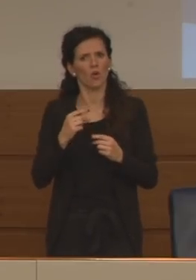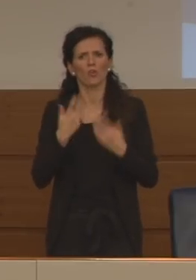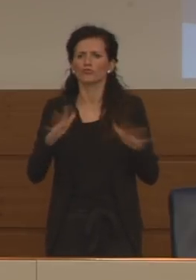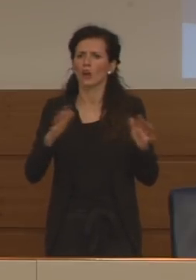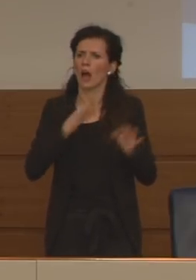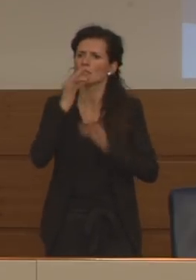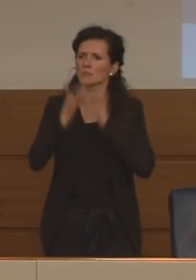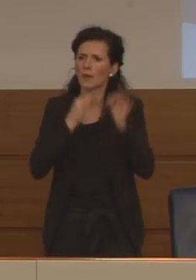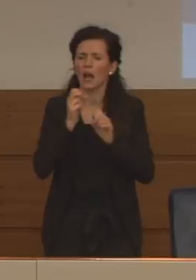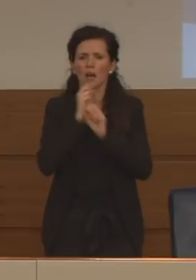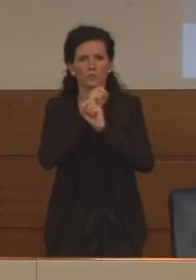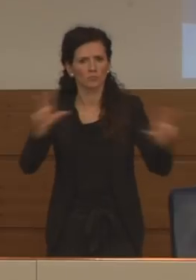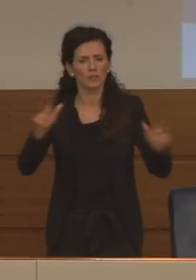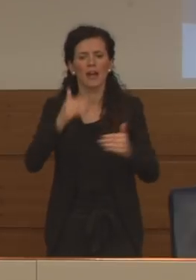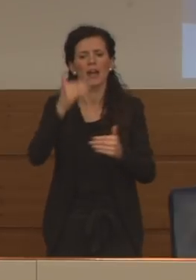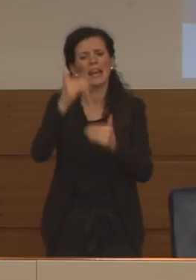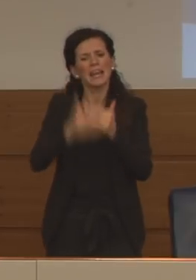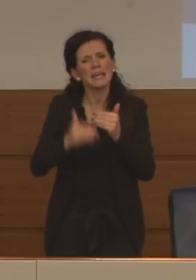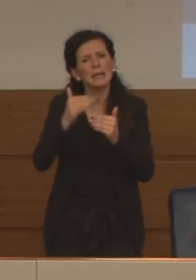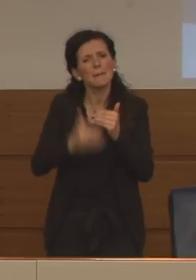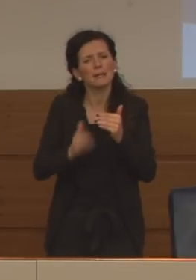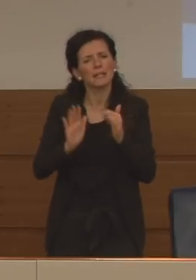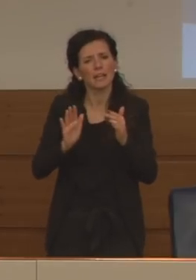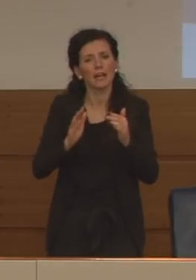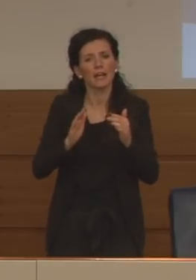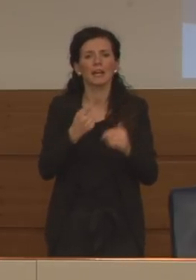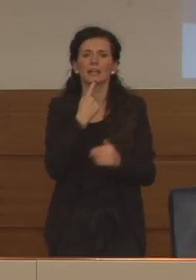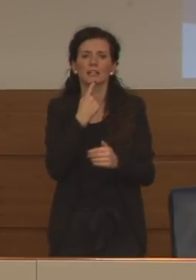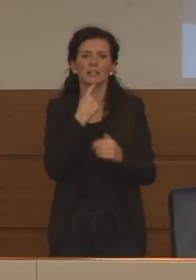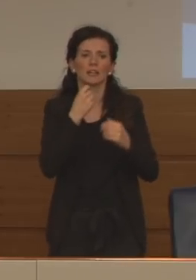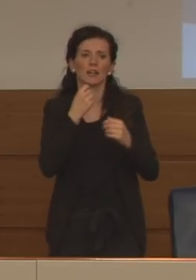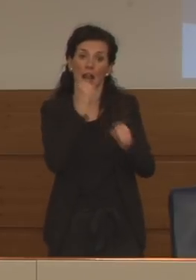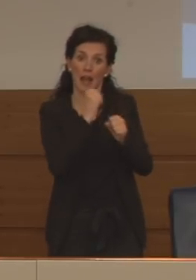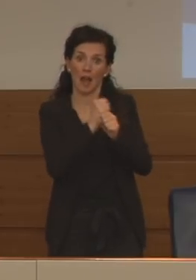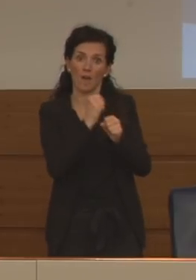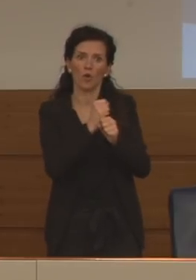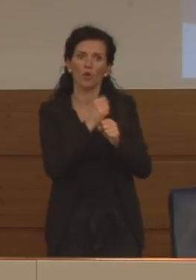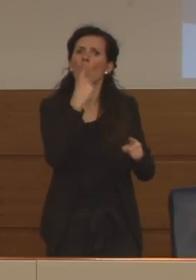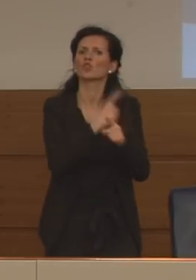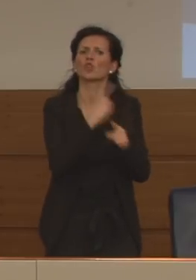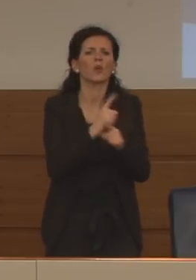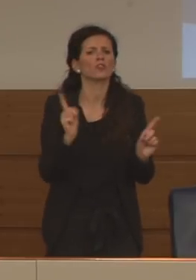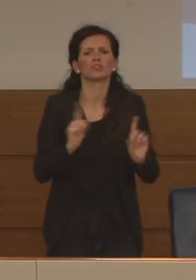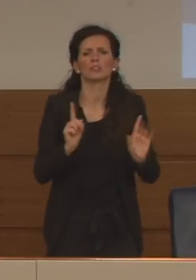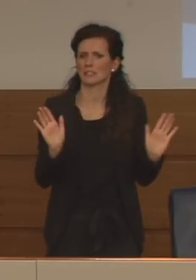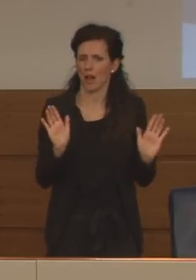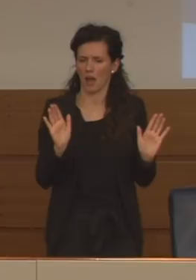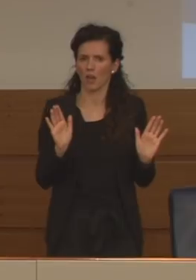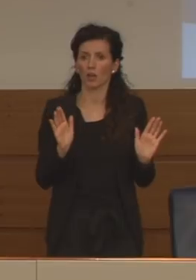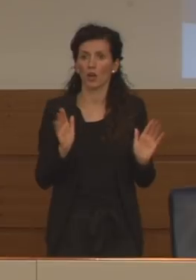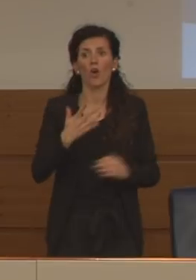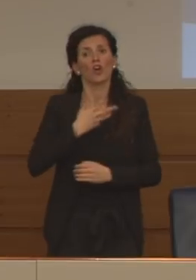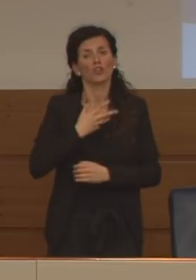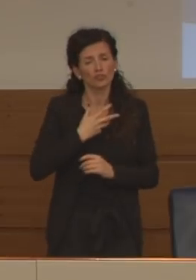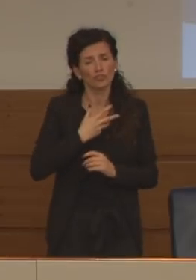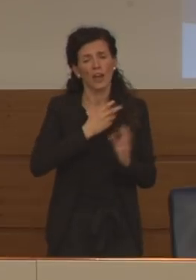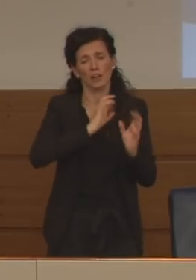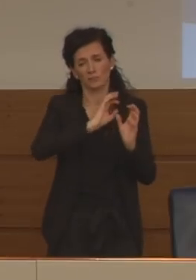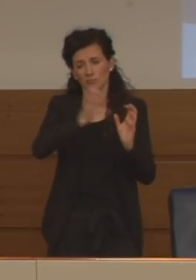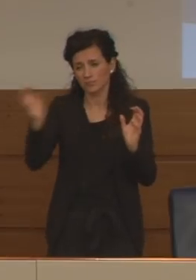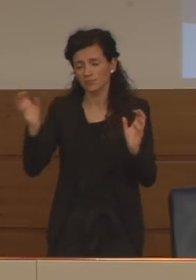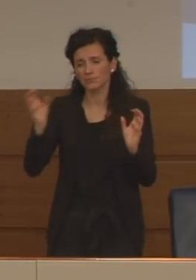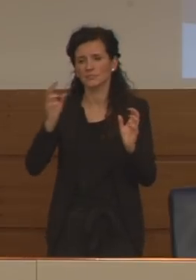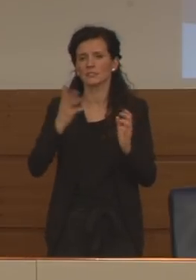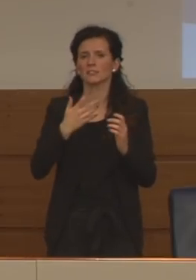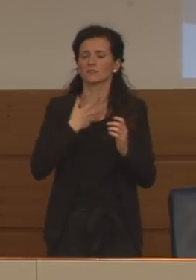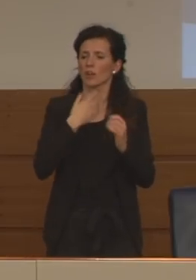alle attività lavorative non essenziali ma ci sono tutte una serie di filiere